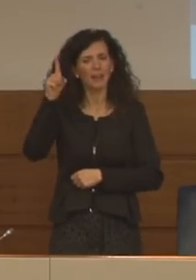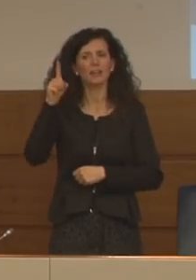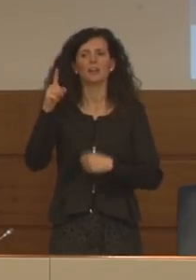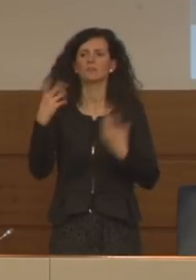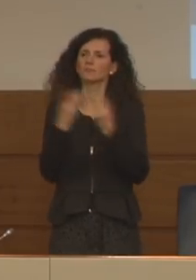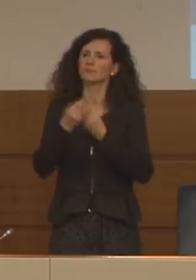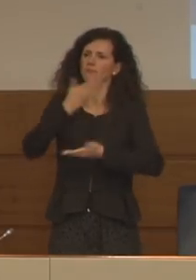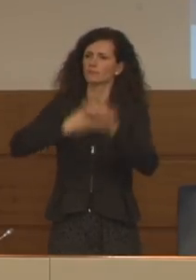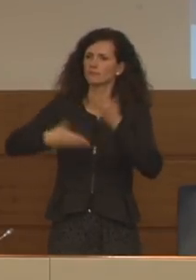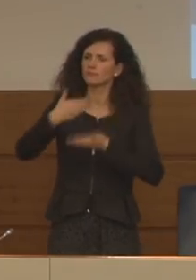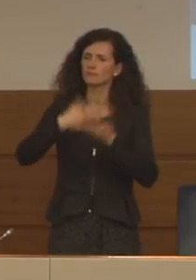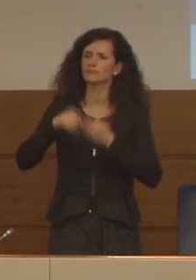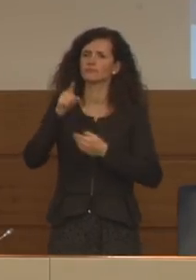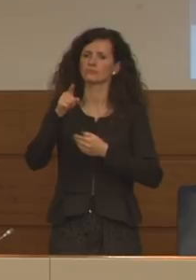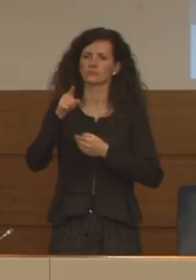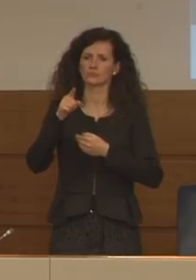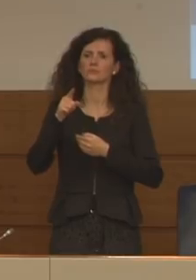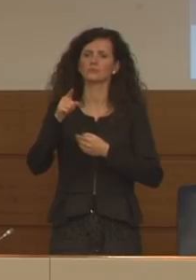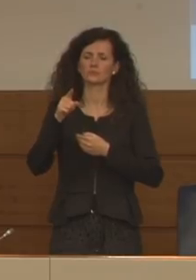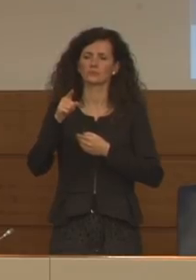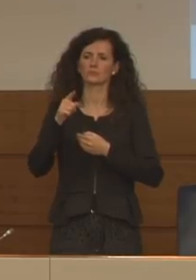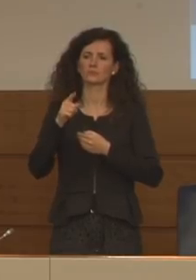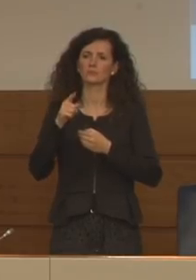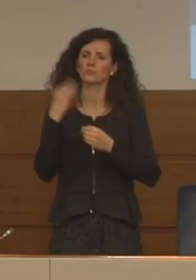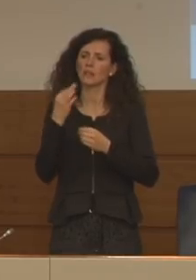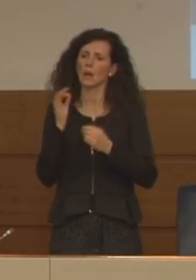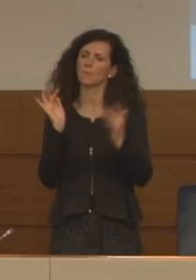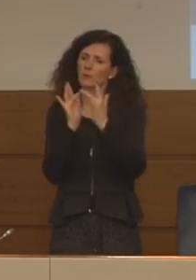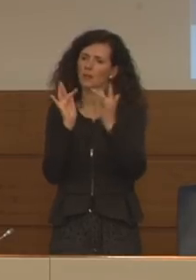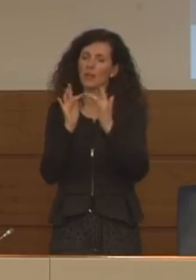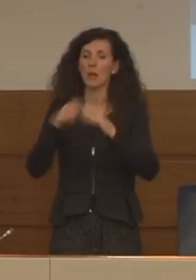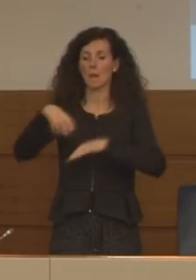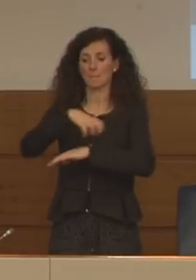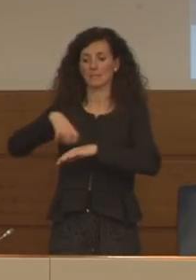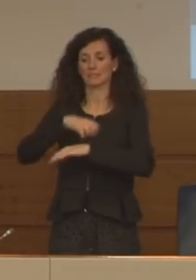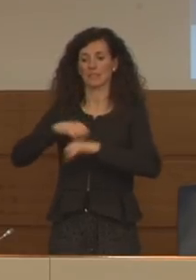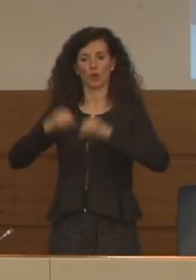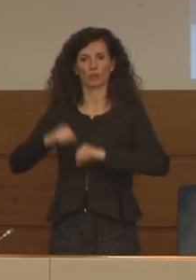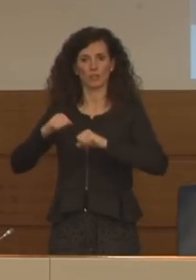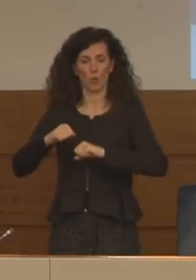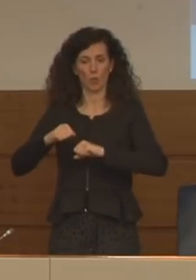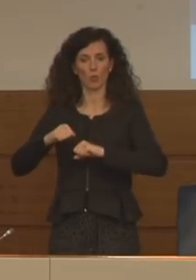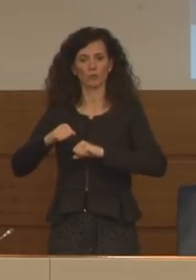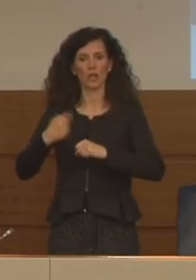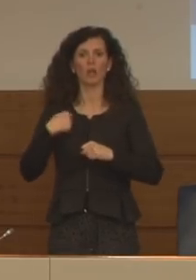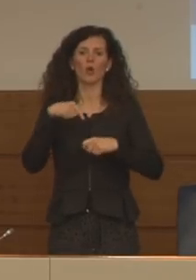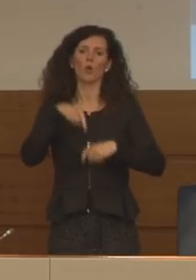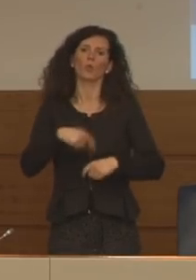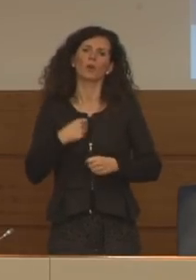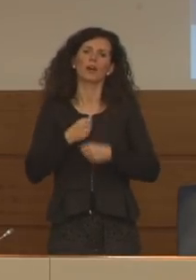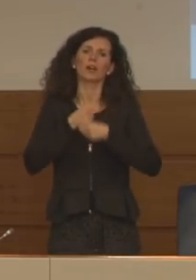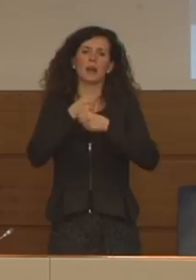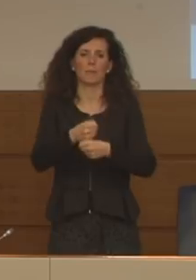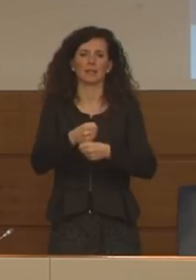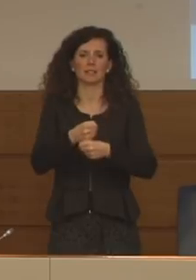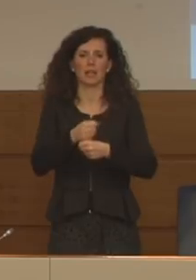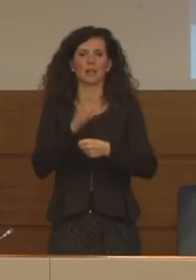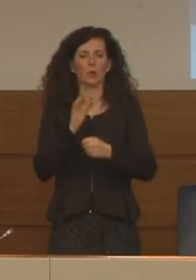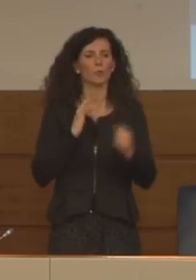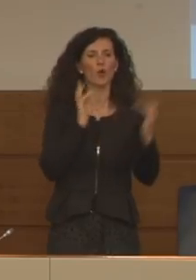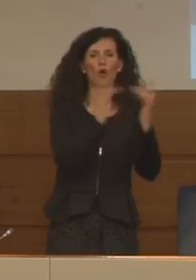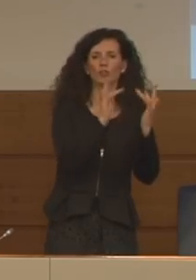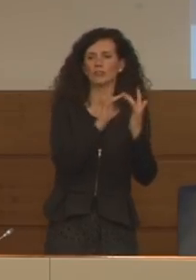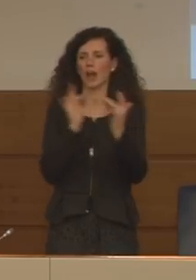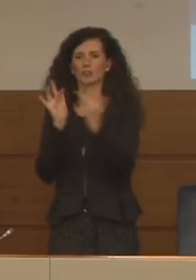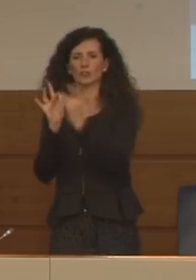collegato quotidianamente con il ministero della salute io sono qui per rappresentare entrambi i contatti